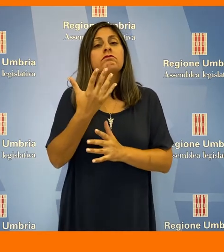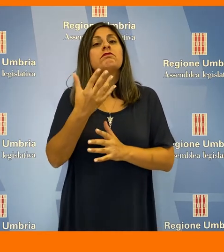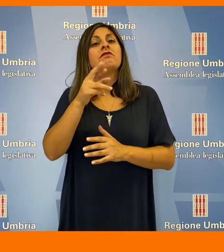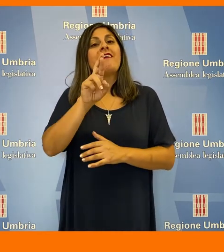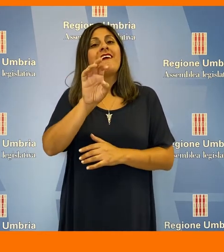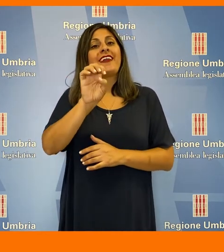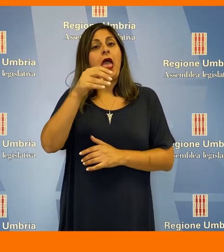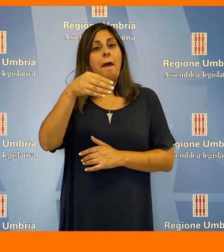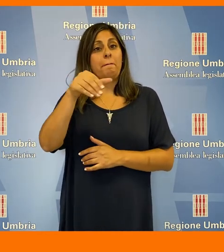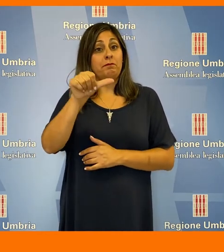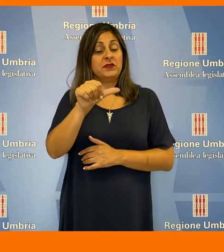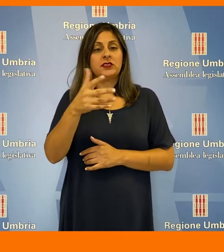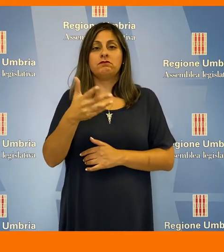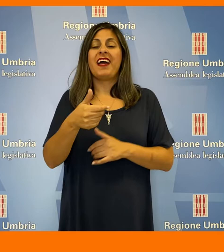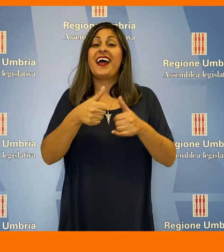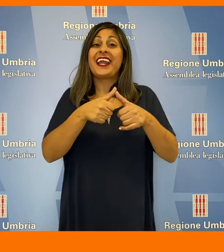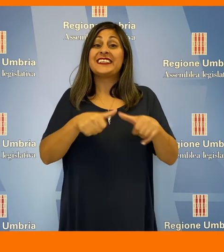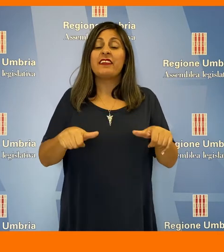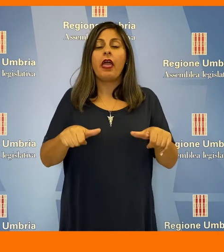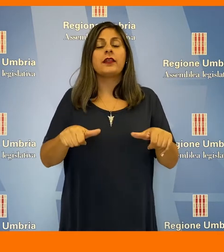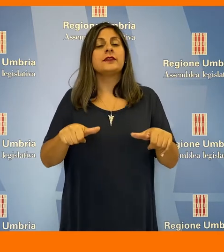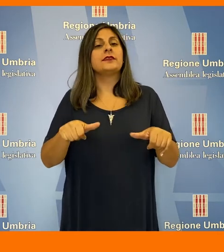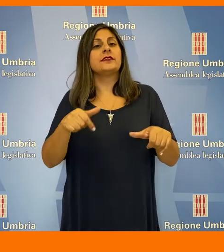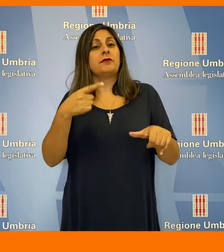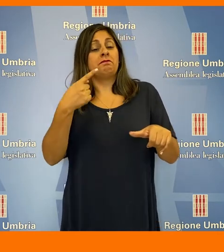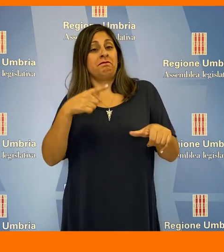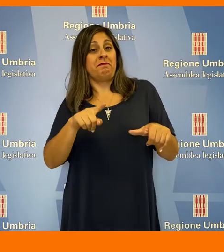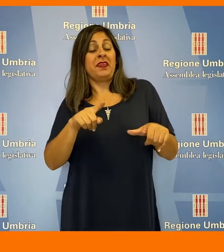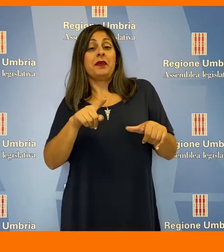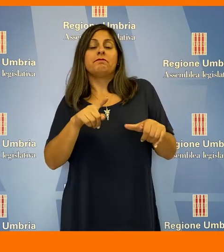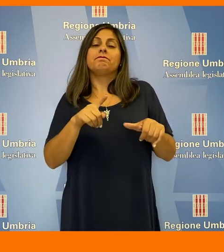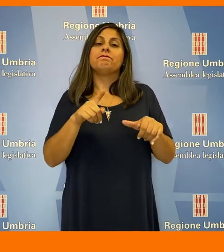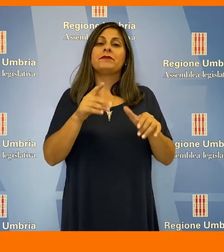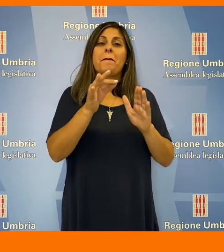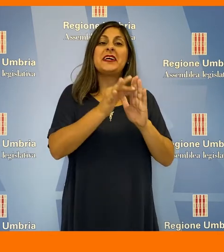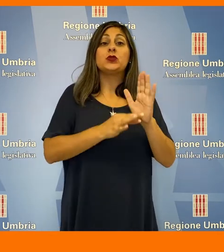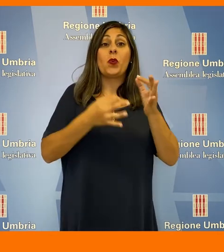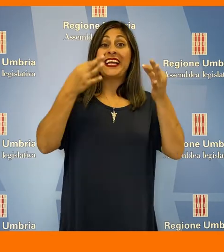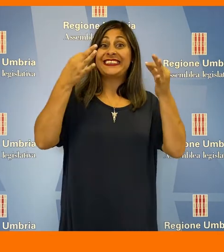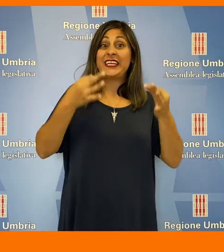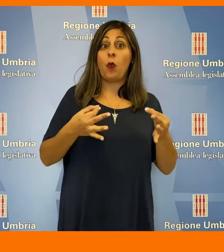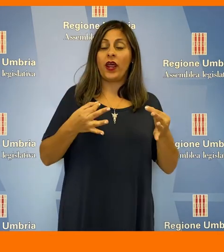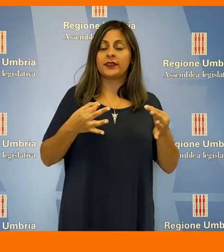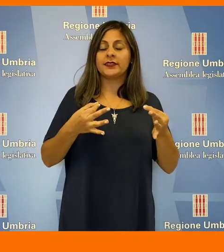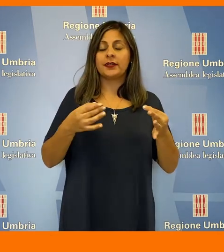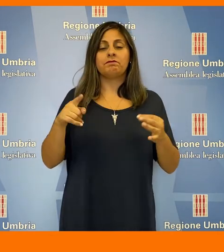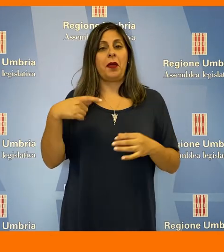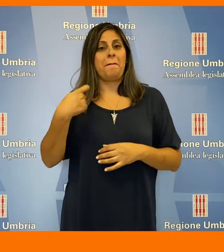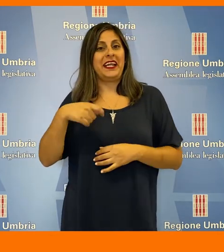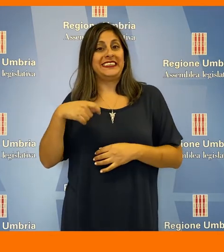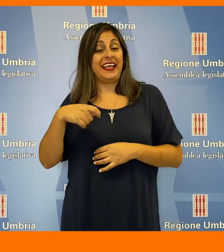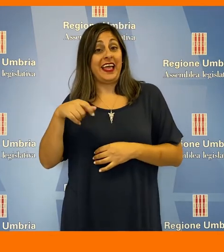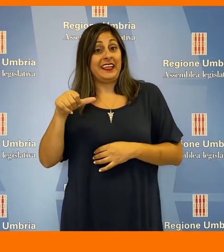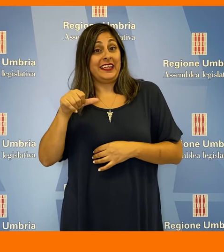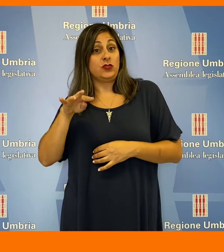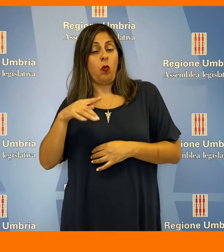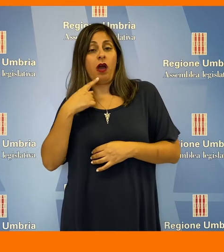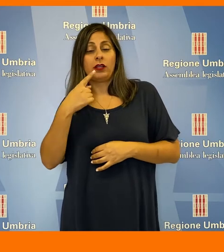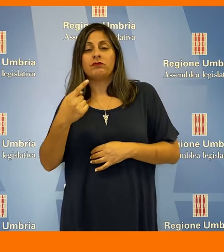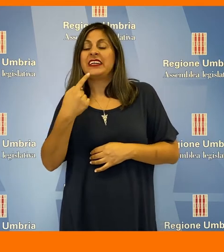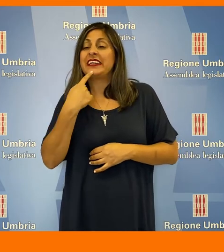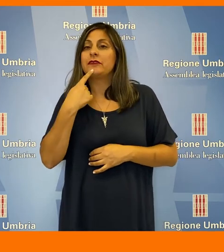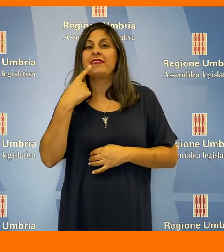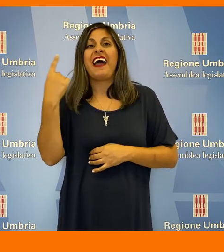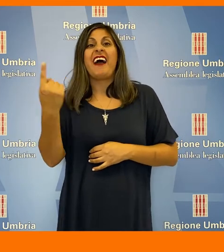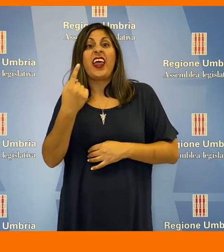una REMS, residenza per l'esecuzione delle misure di sicurezza. Secondo il presidente Squarta, gli autori